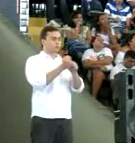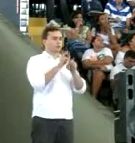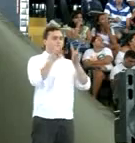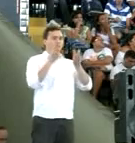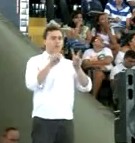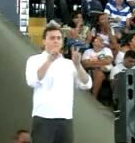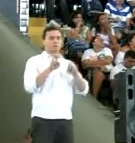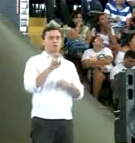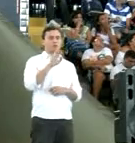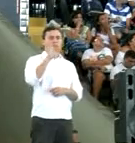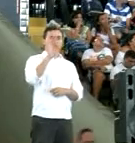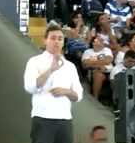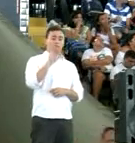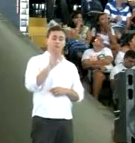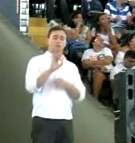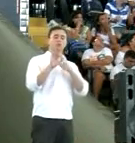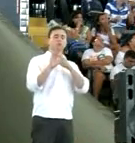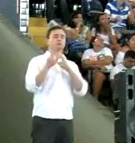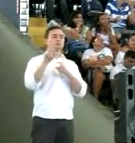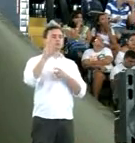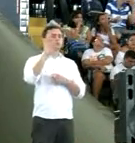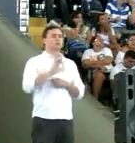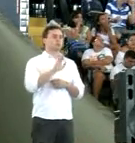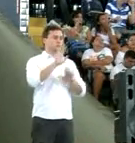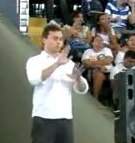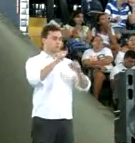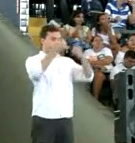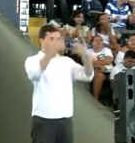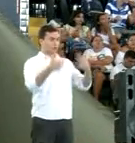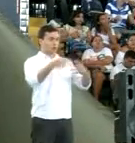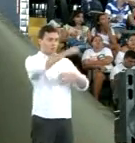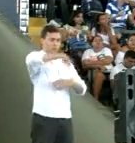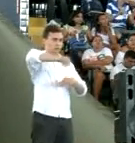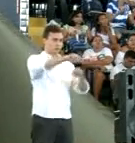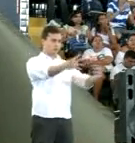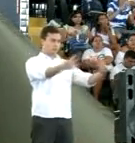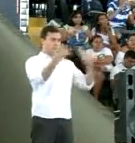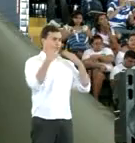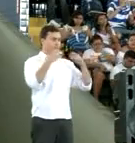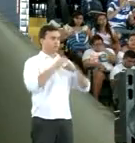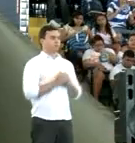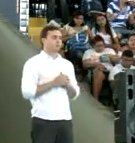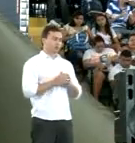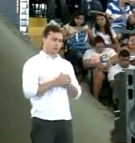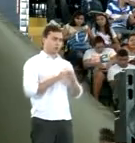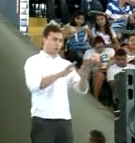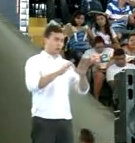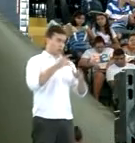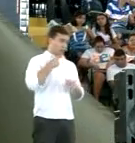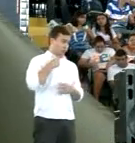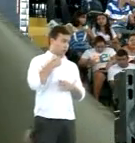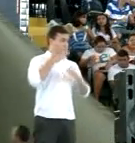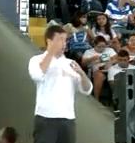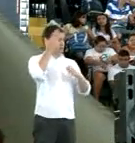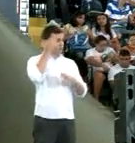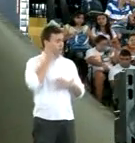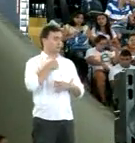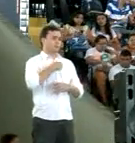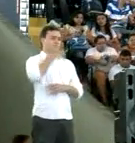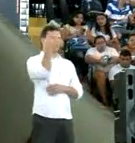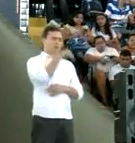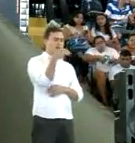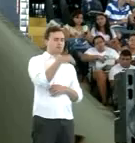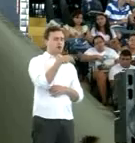Pessoal, preste atenção, todo mundo, concentra agora. Eu sei que matemática no domingo à tarde não é lá um horário muito fácil de se administrar e